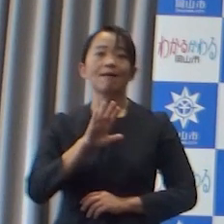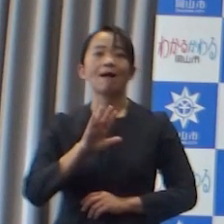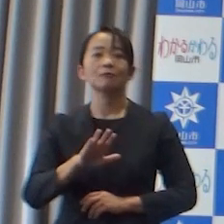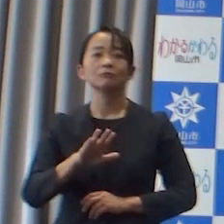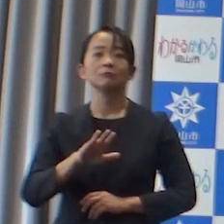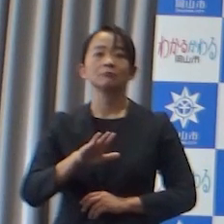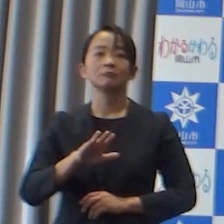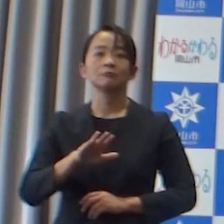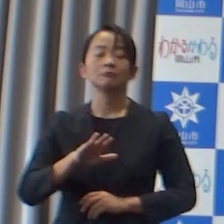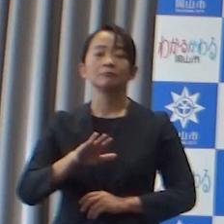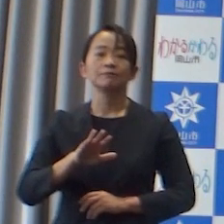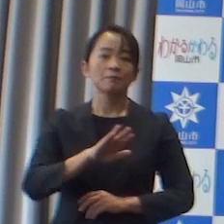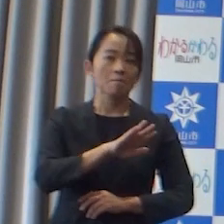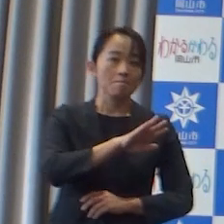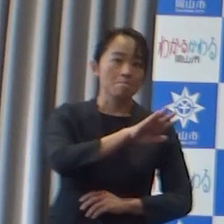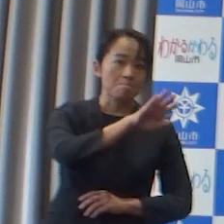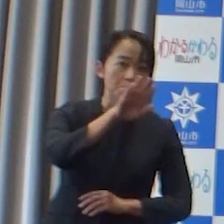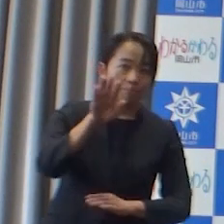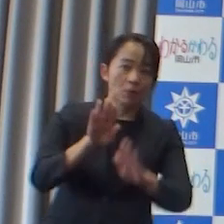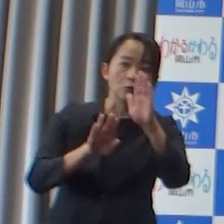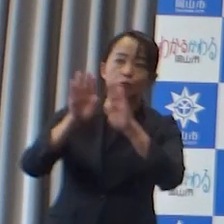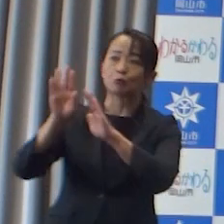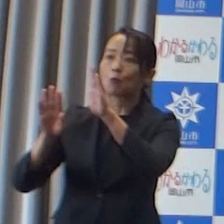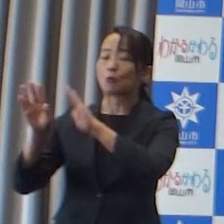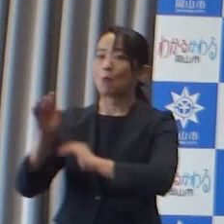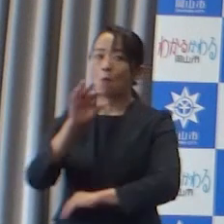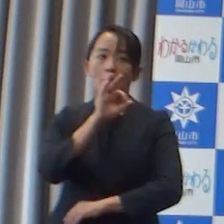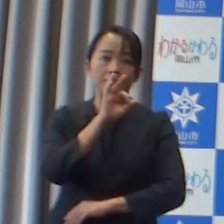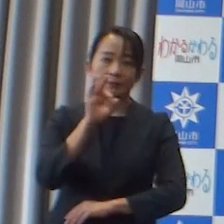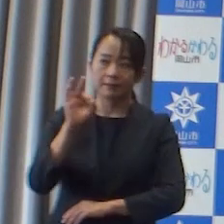てですね、そういう、